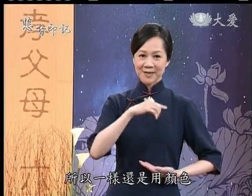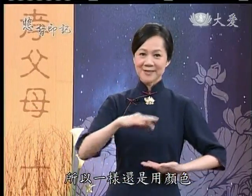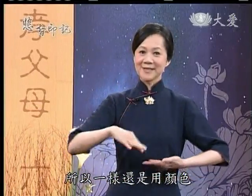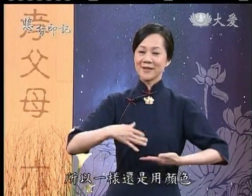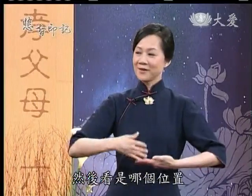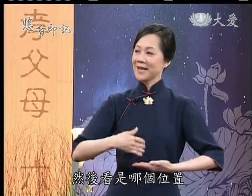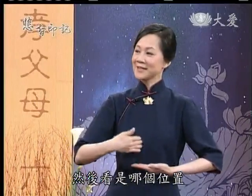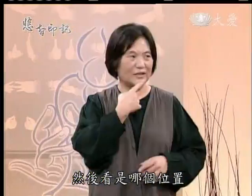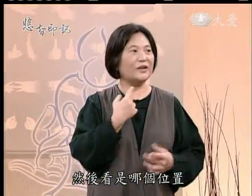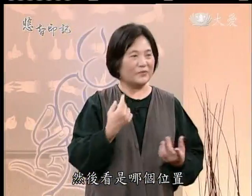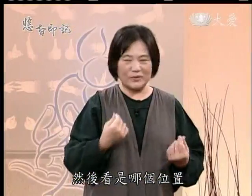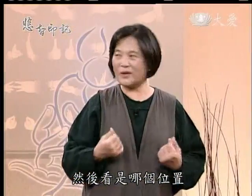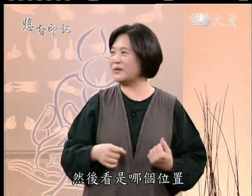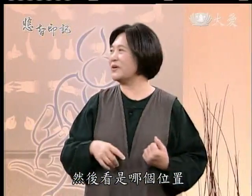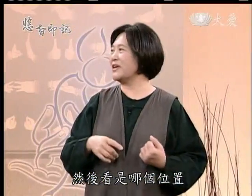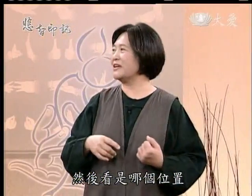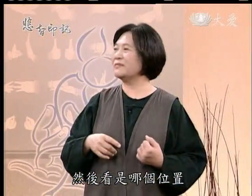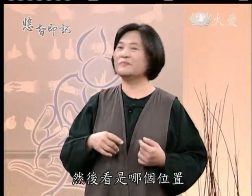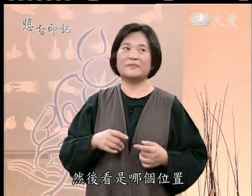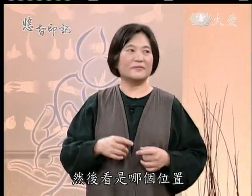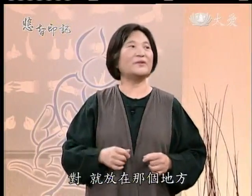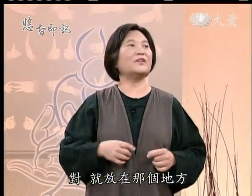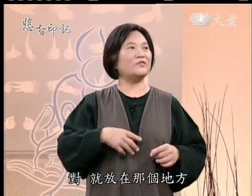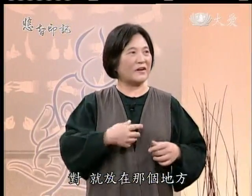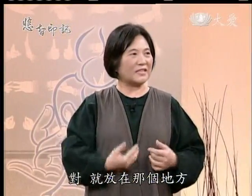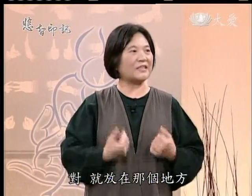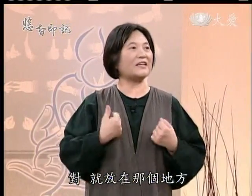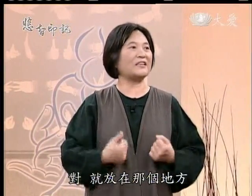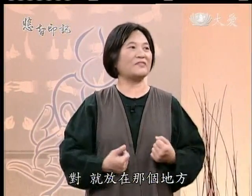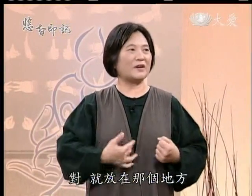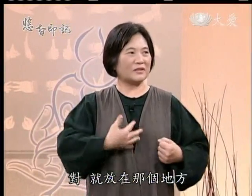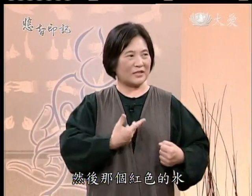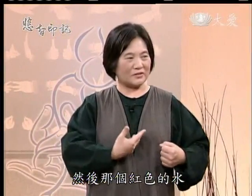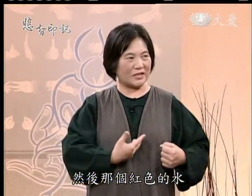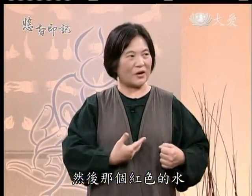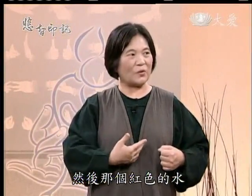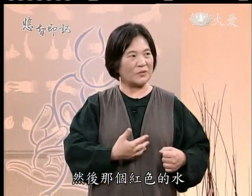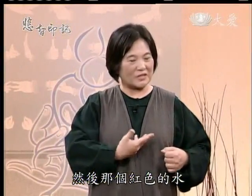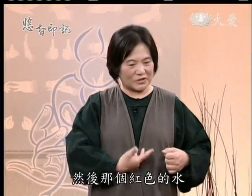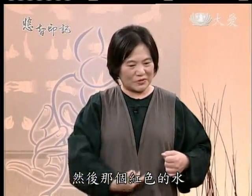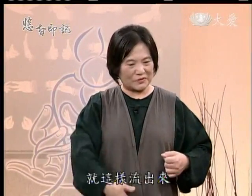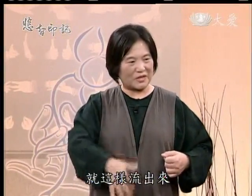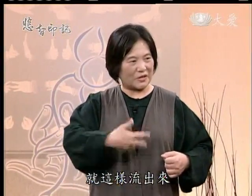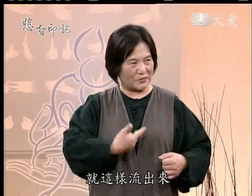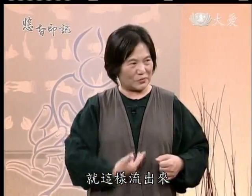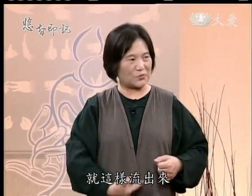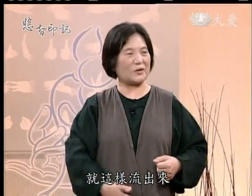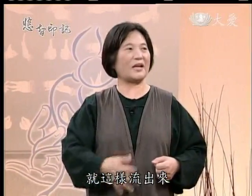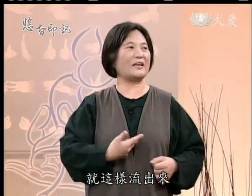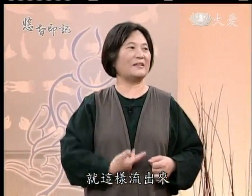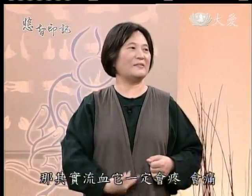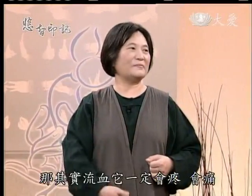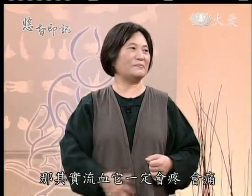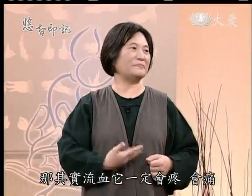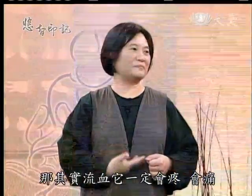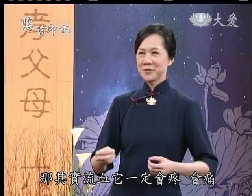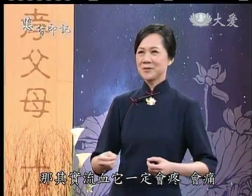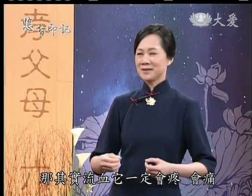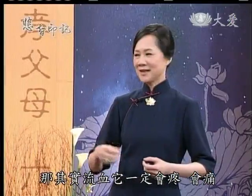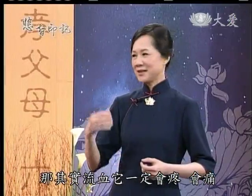颜色，然后看是哪个位置， 对，就放在那个地方，然后那个红色的水就这样流出来。 那其实流血它一